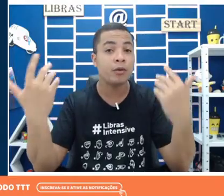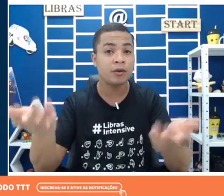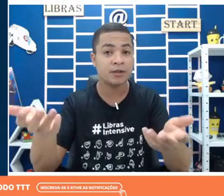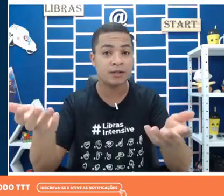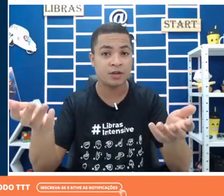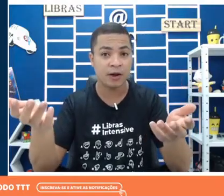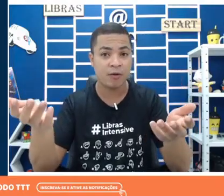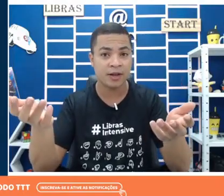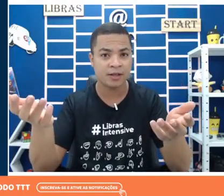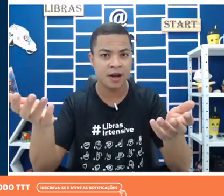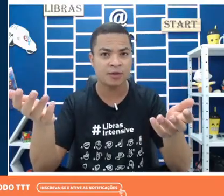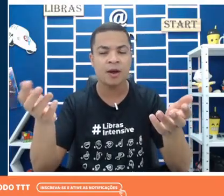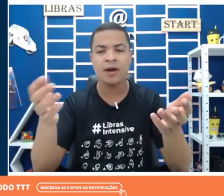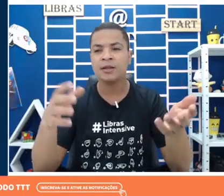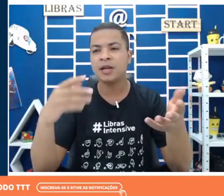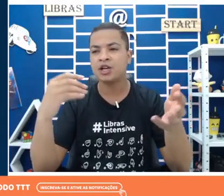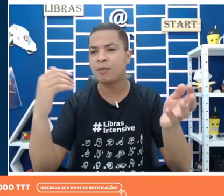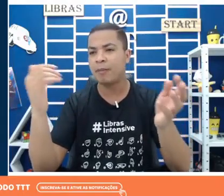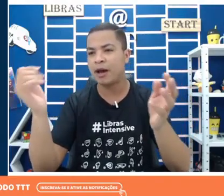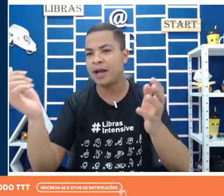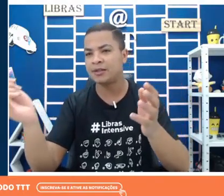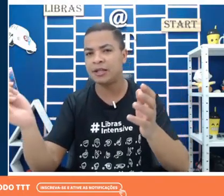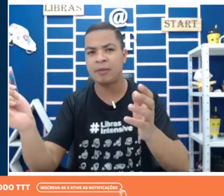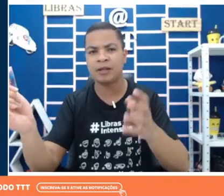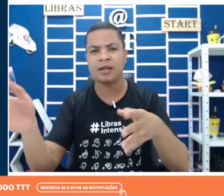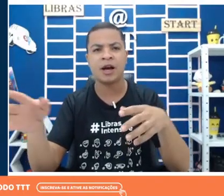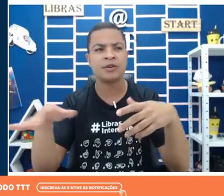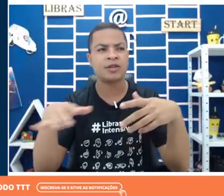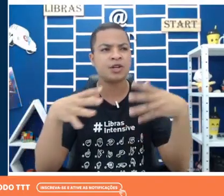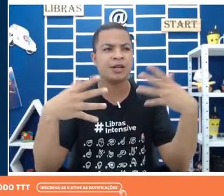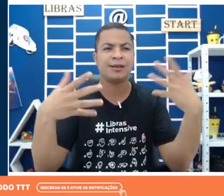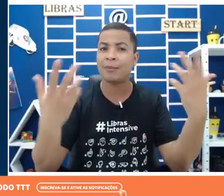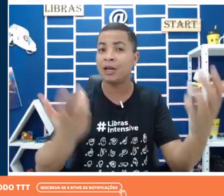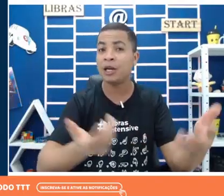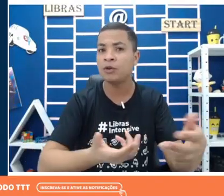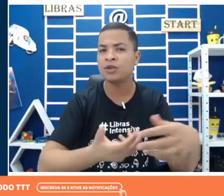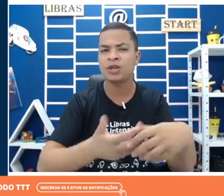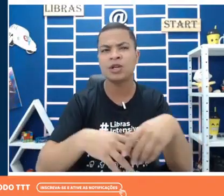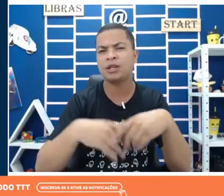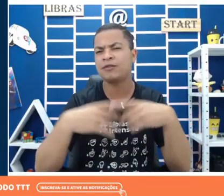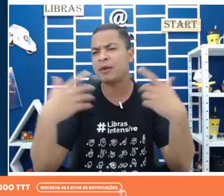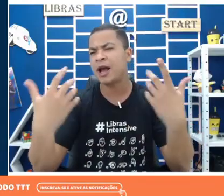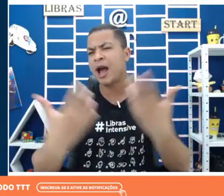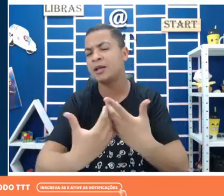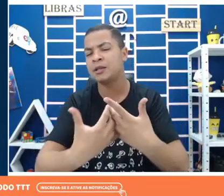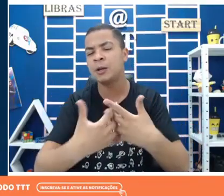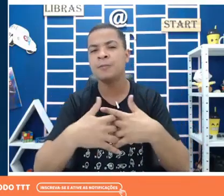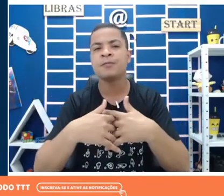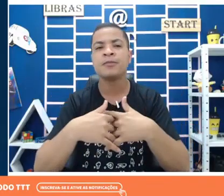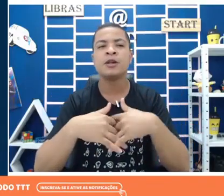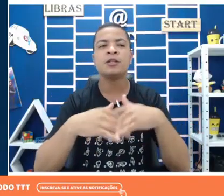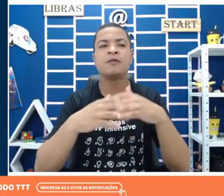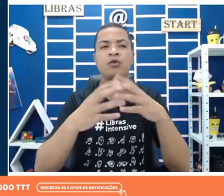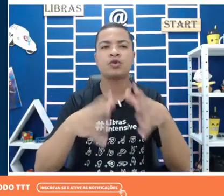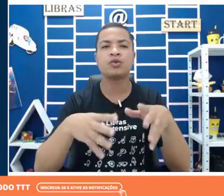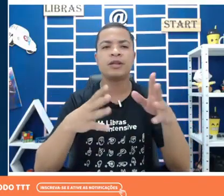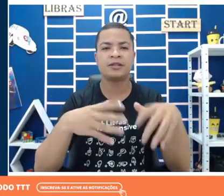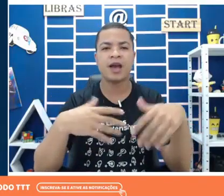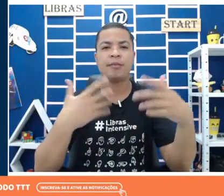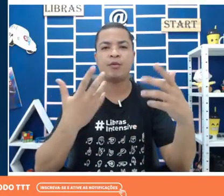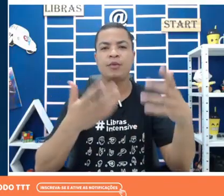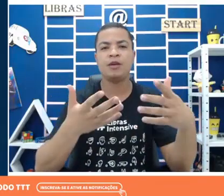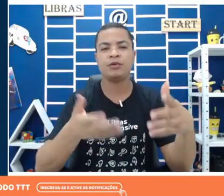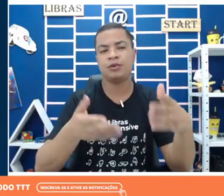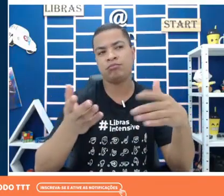do público que você estiver conversando, seja em uma palestra interpretando, seja entre amigos, seja entre familiares, se for um surdo